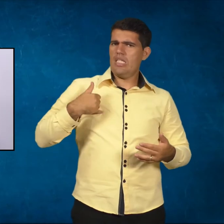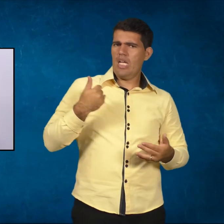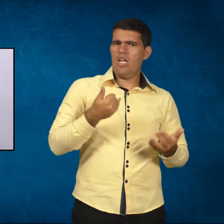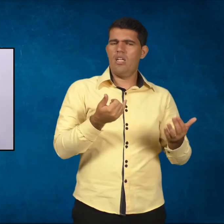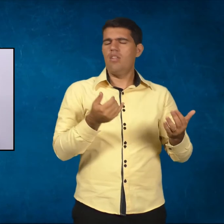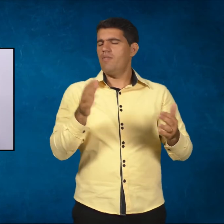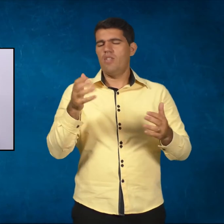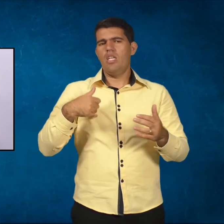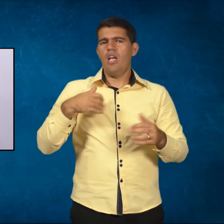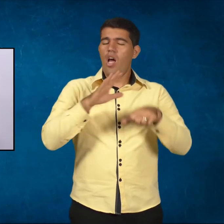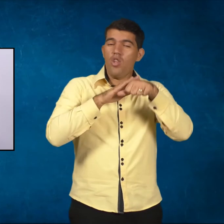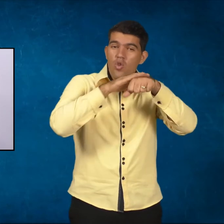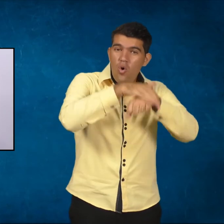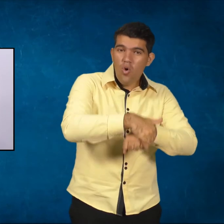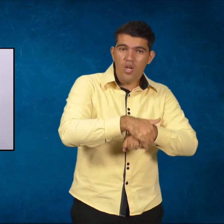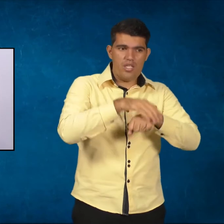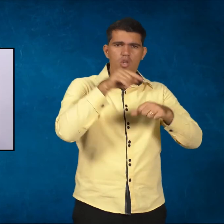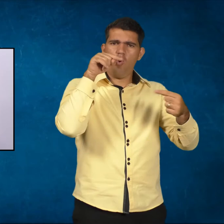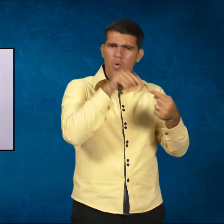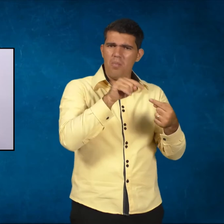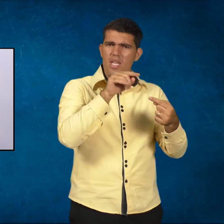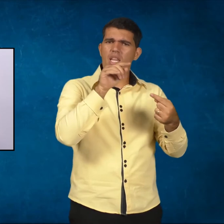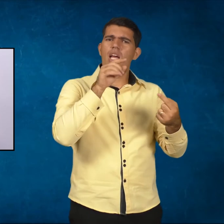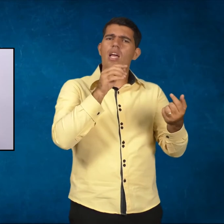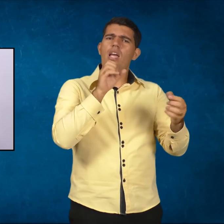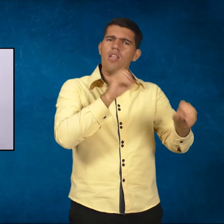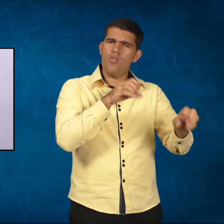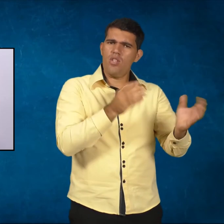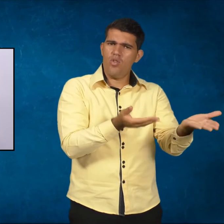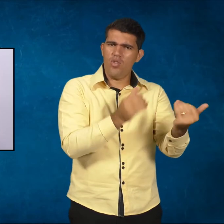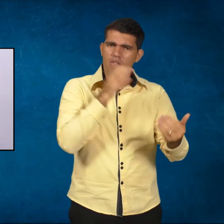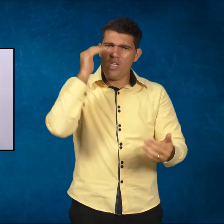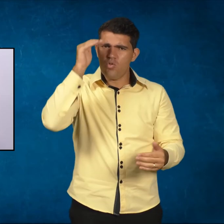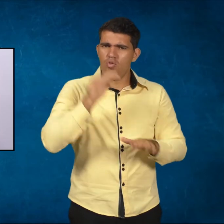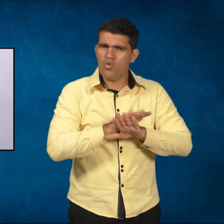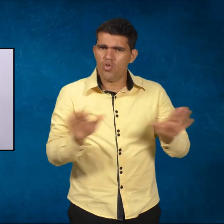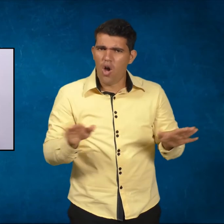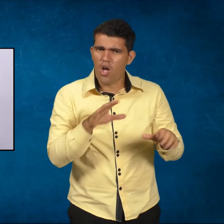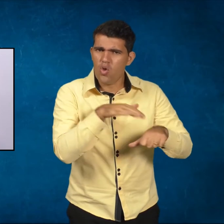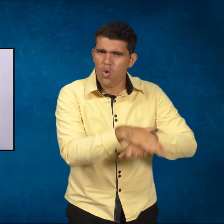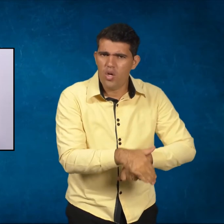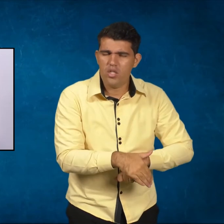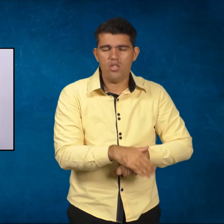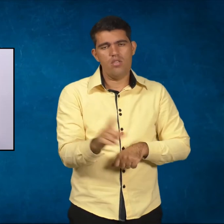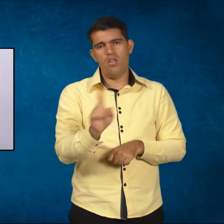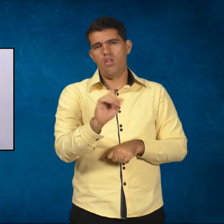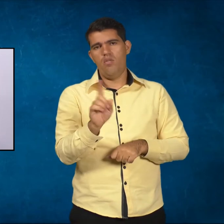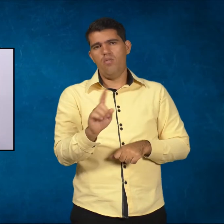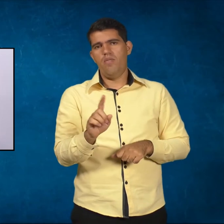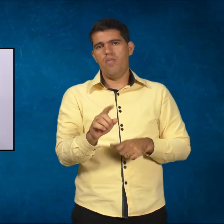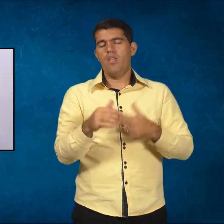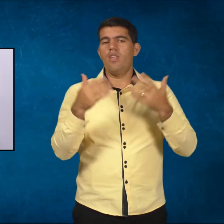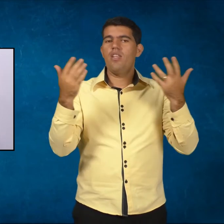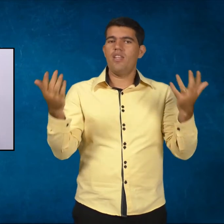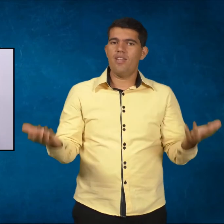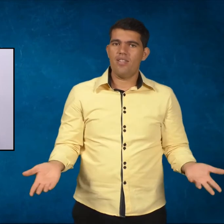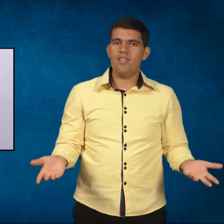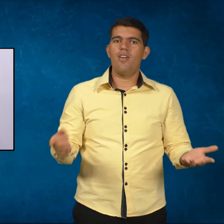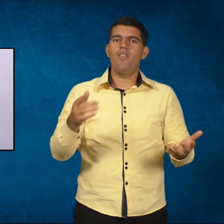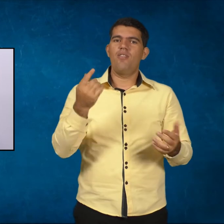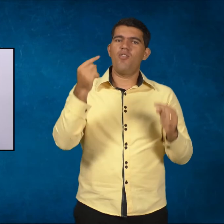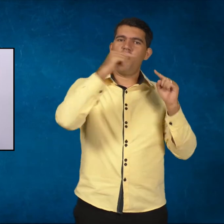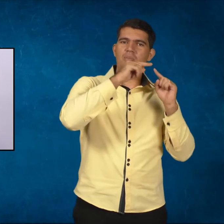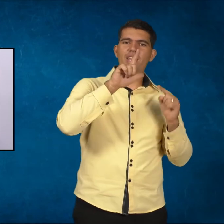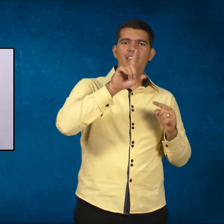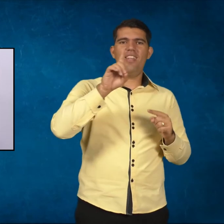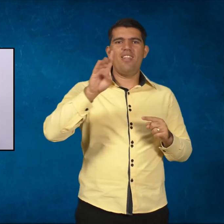somente à noite né então é uma atenção devida fortemente no campo na medida que a cidade houve uma redução com